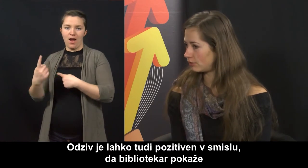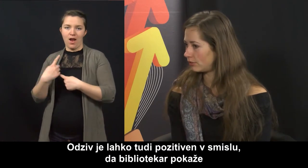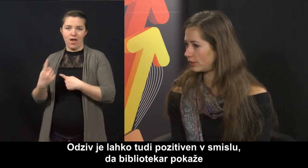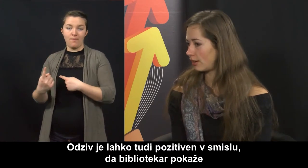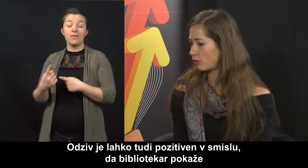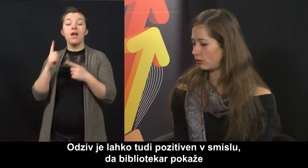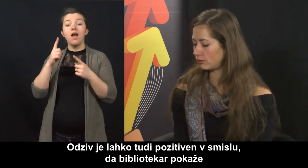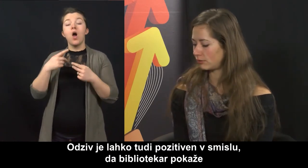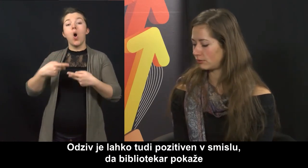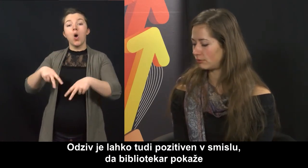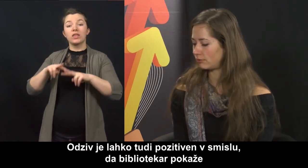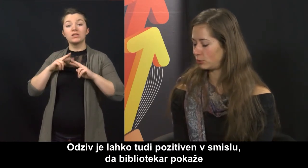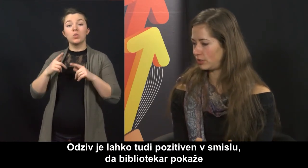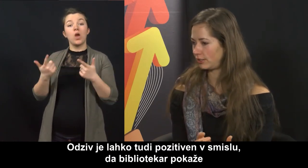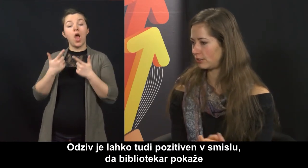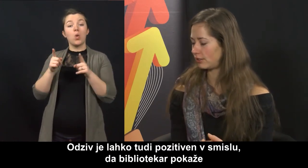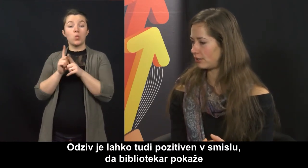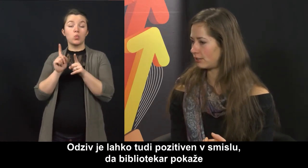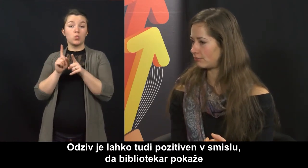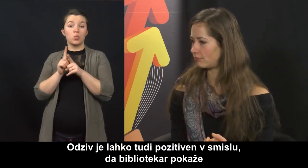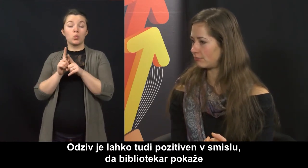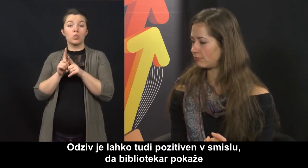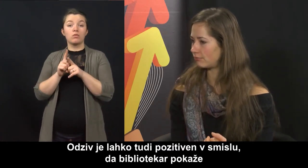Odziv je lahko tudi